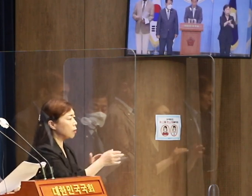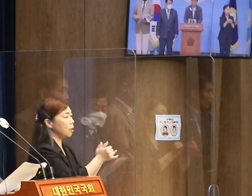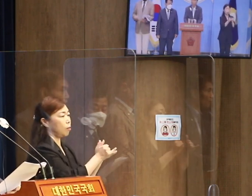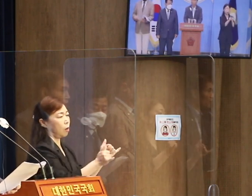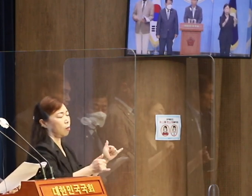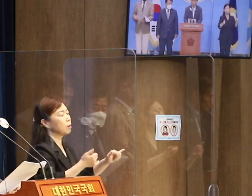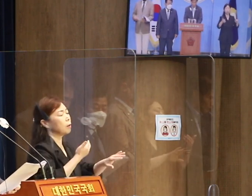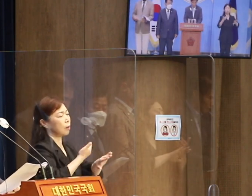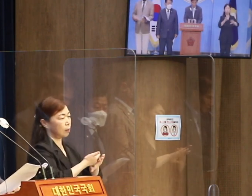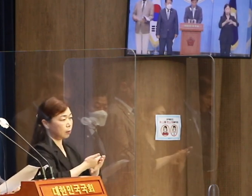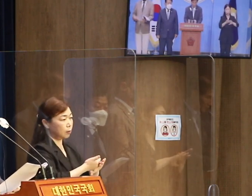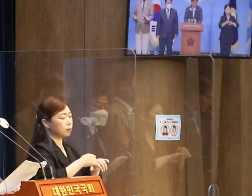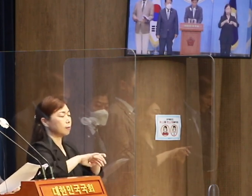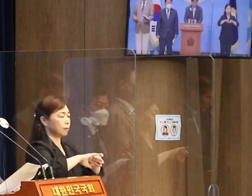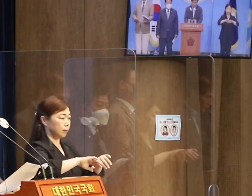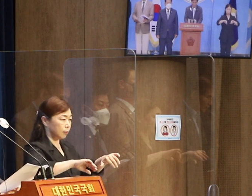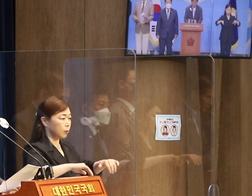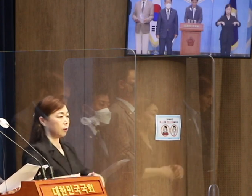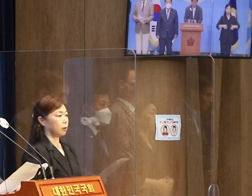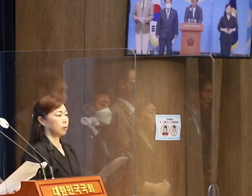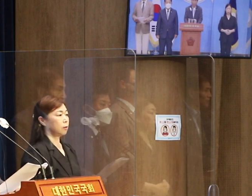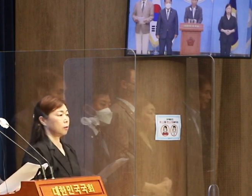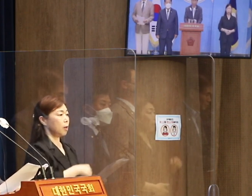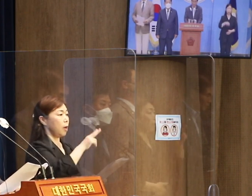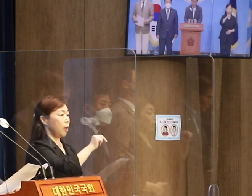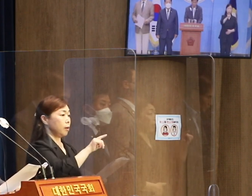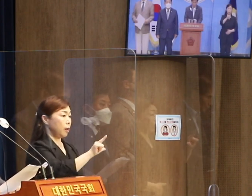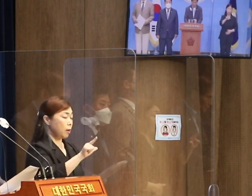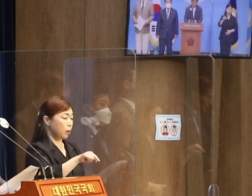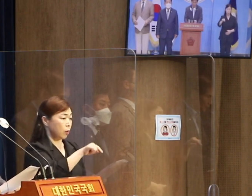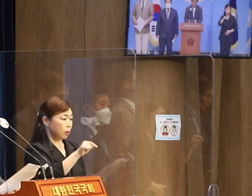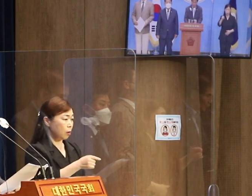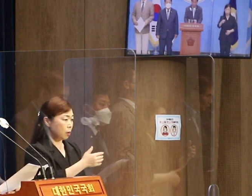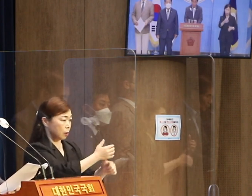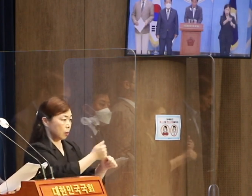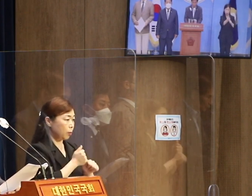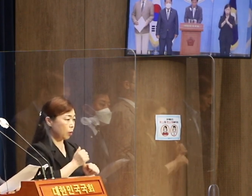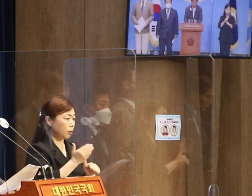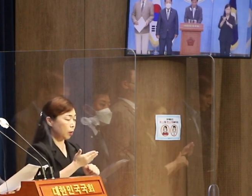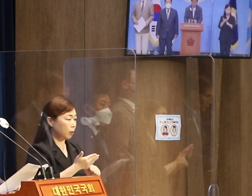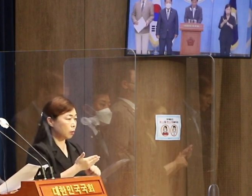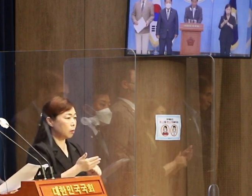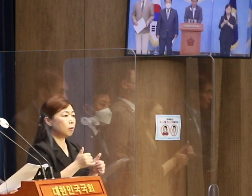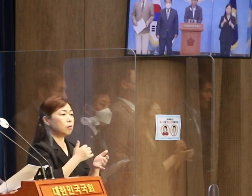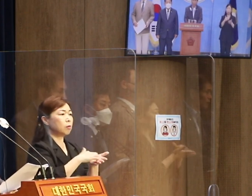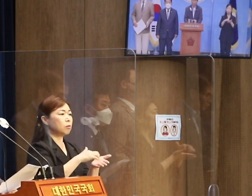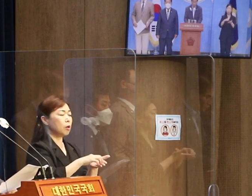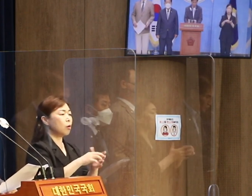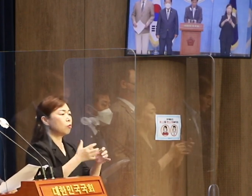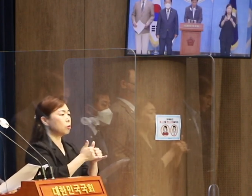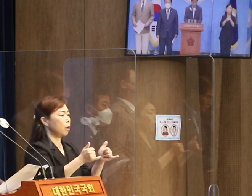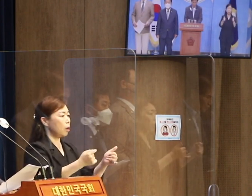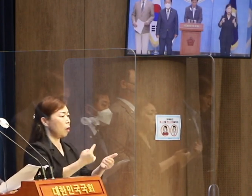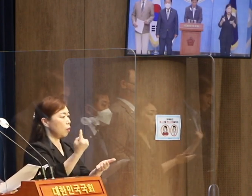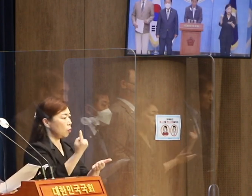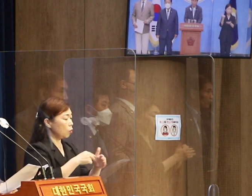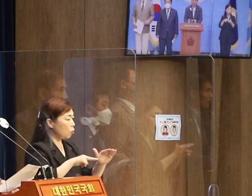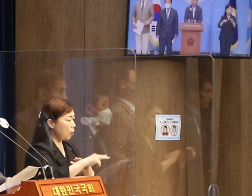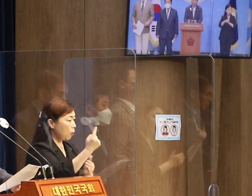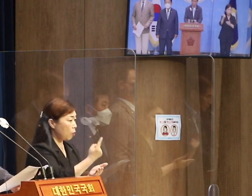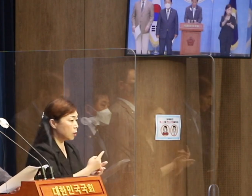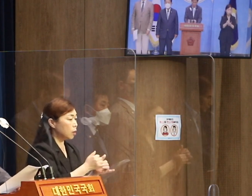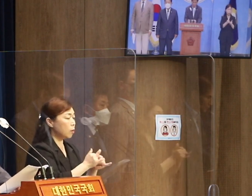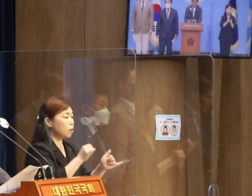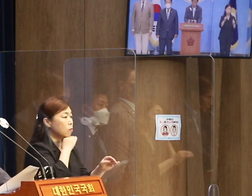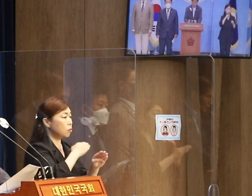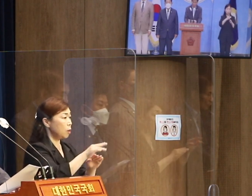주민과는 관련이 없습니다. NLL 부근 현장에서 나포된 도옹 인원은 국내에 입국 정착한